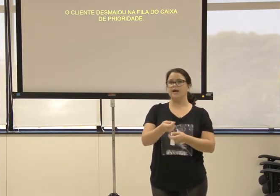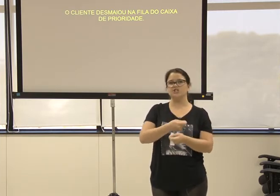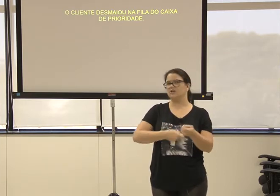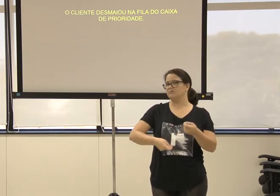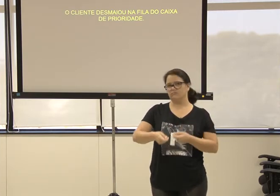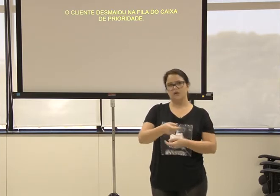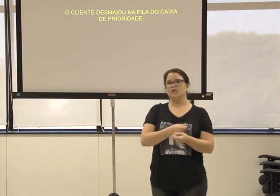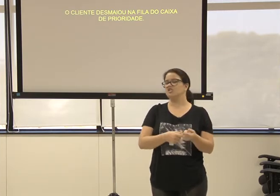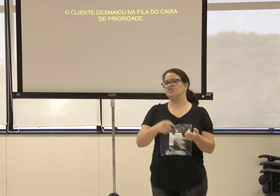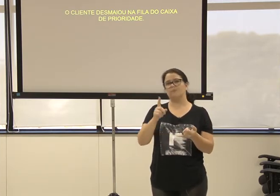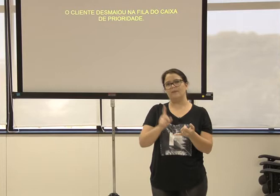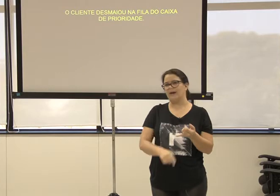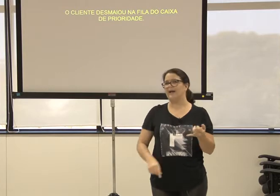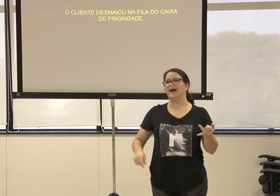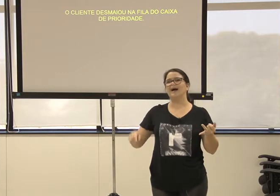Caixa de supermercado,